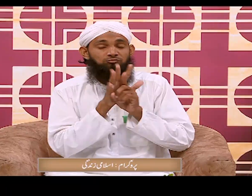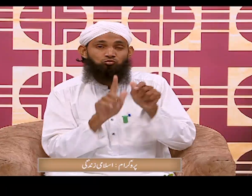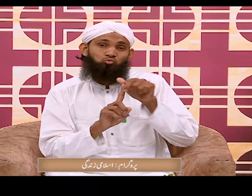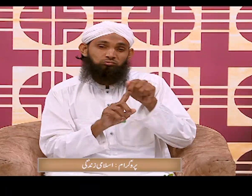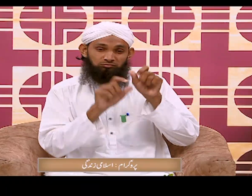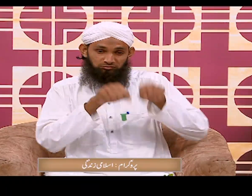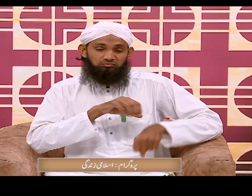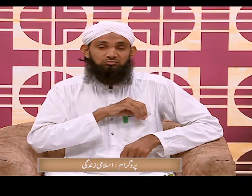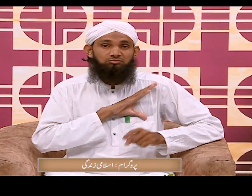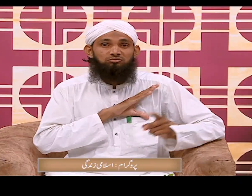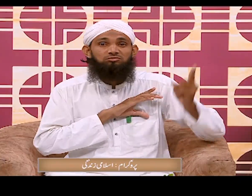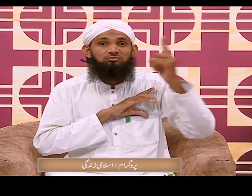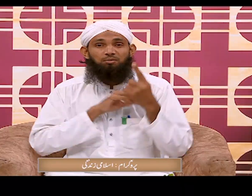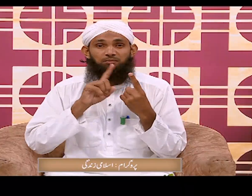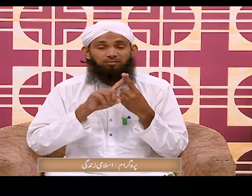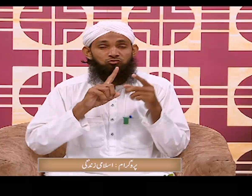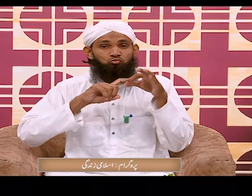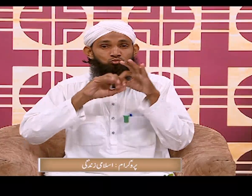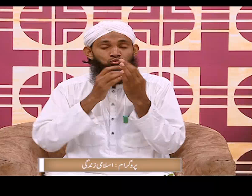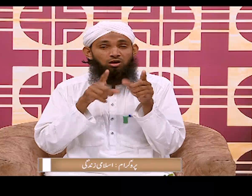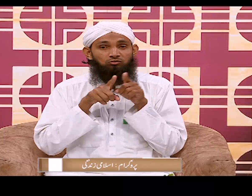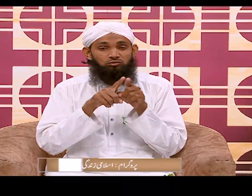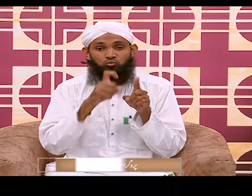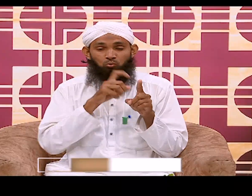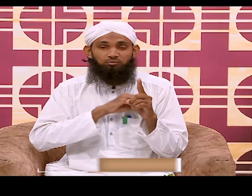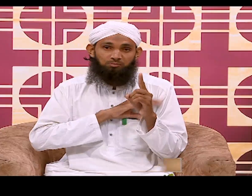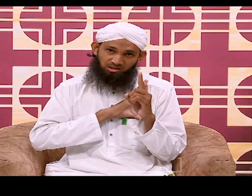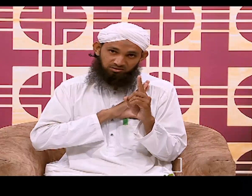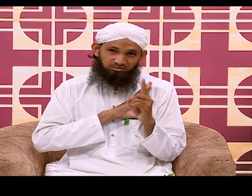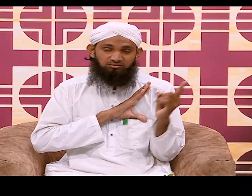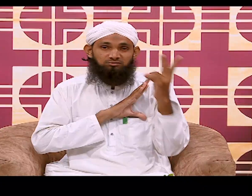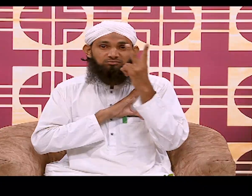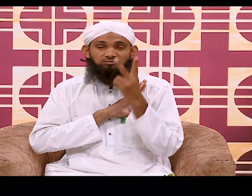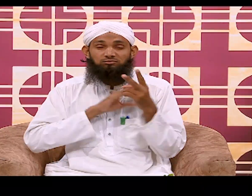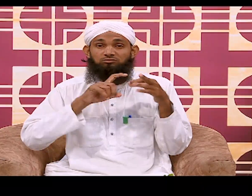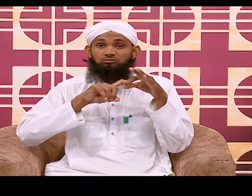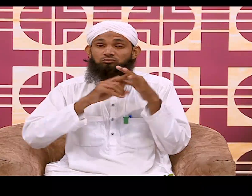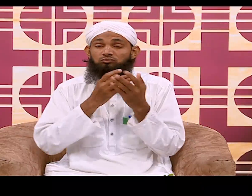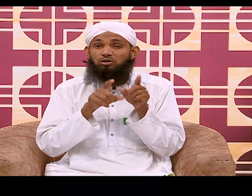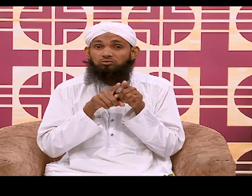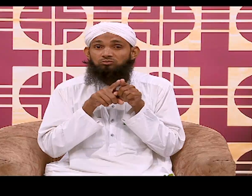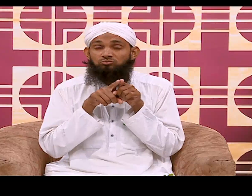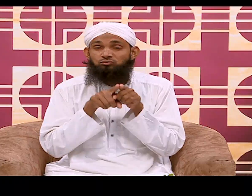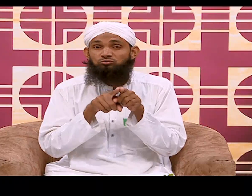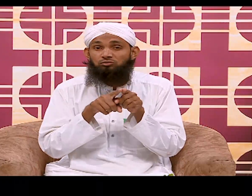نمبر 1، شریعت کے حکم پر عمل کرے۔ نمبر 2، شریعت کی منع کی ہوئی باتوں سے بچتا